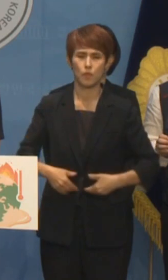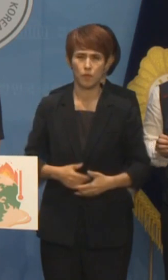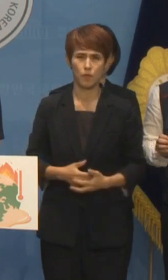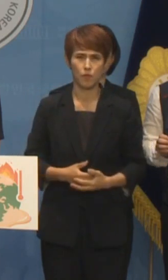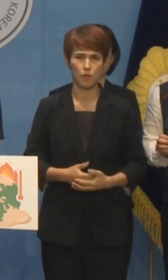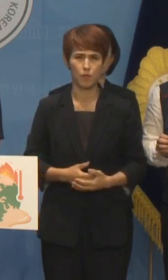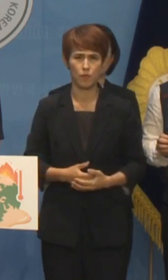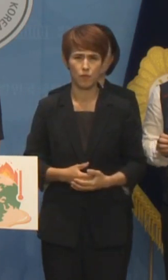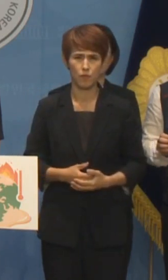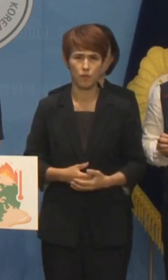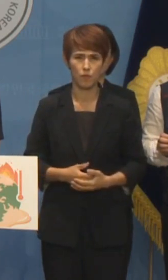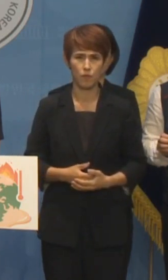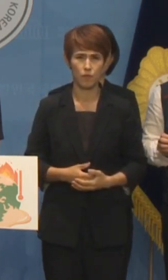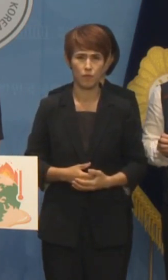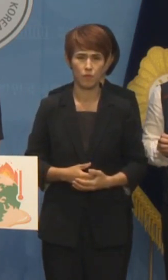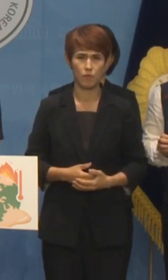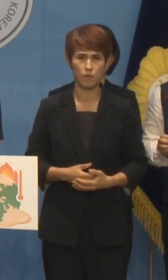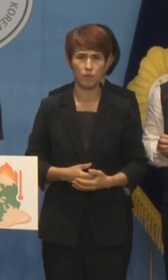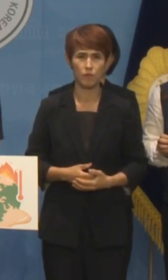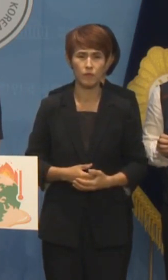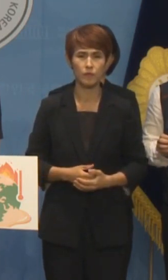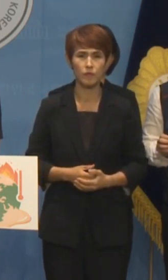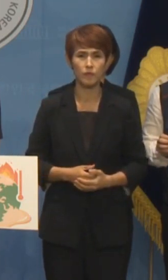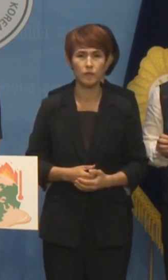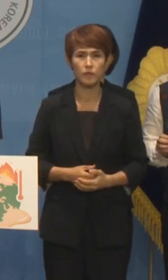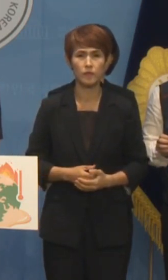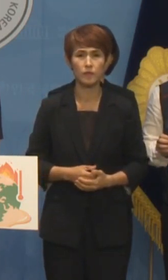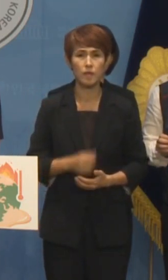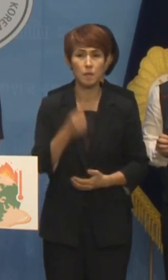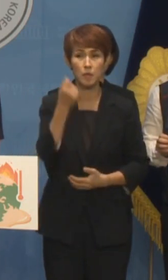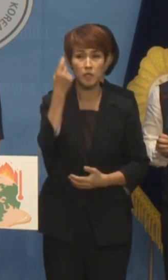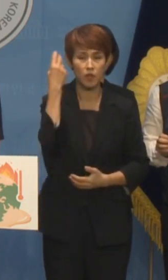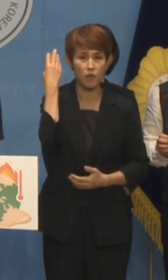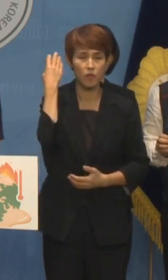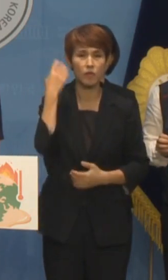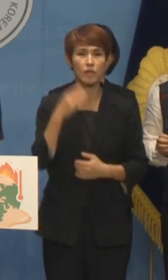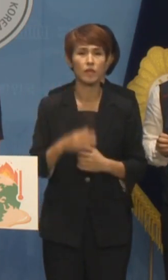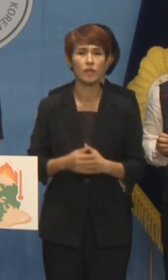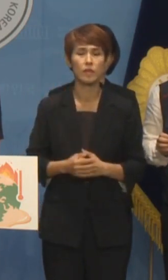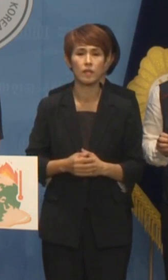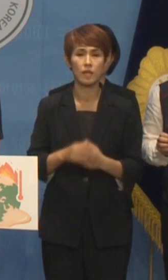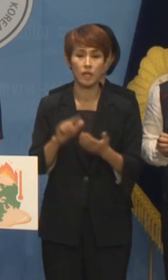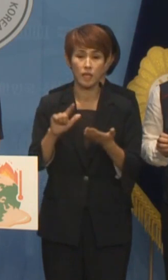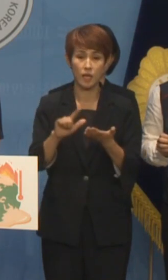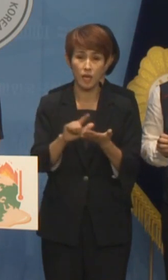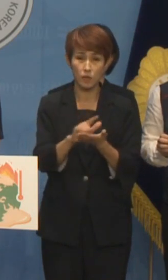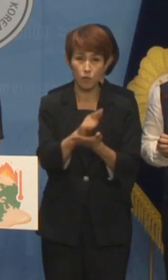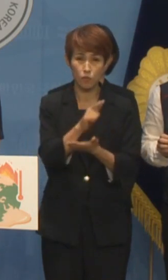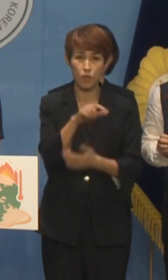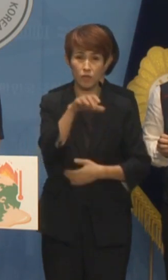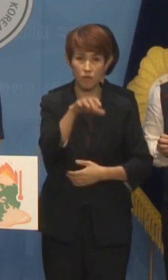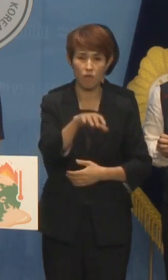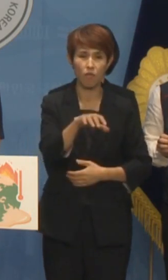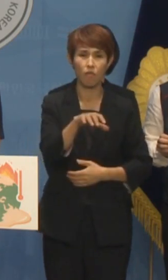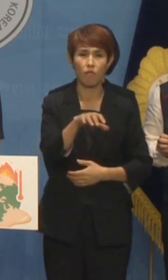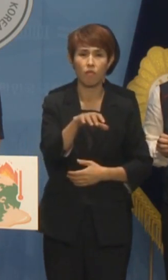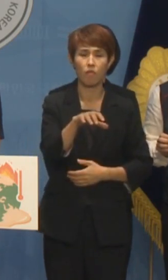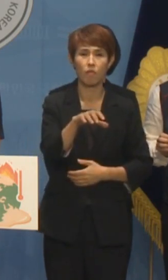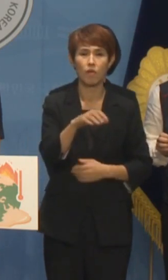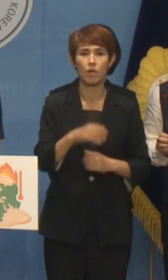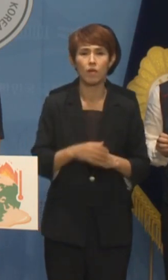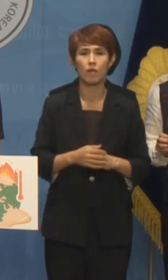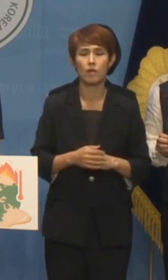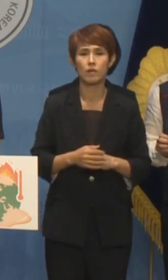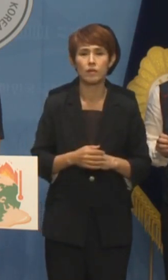지켜지는 신용이라도 할 것입니다. 며칠 전 강서구 마곡에서 SH가 시행사로 있고